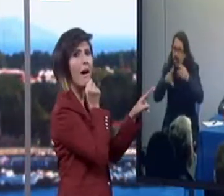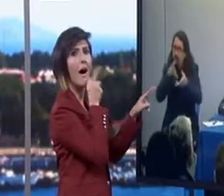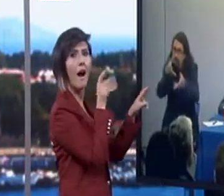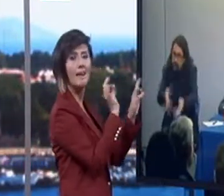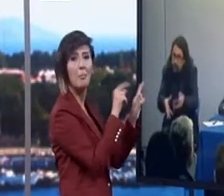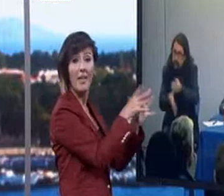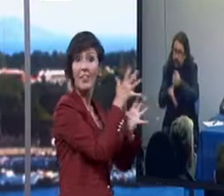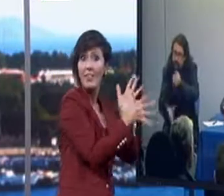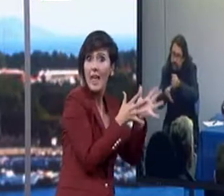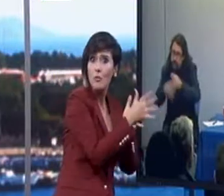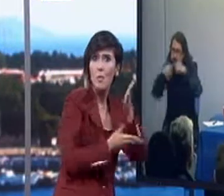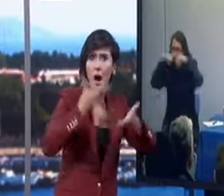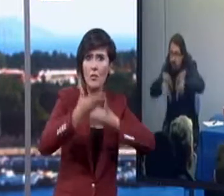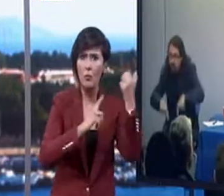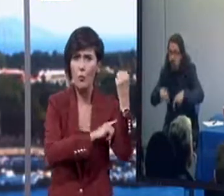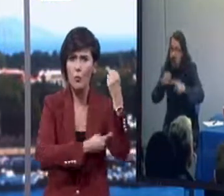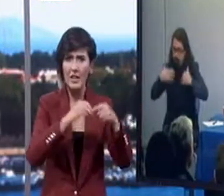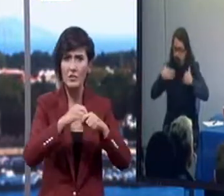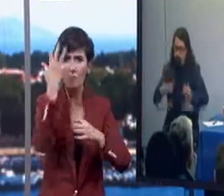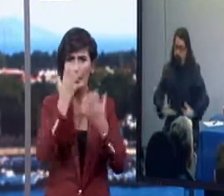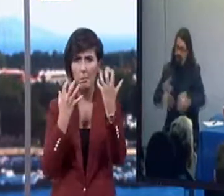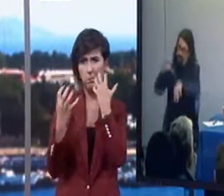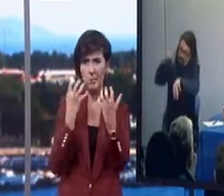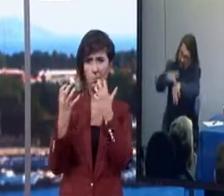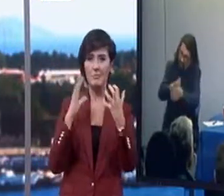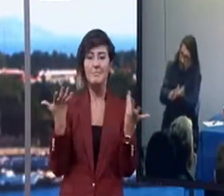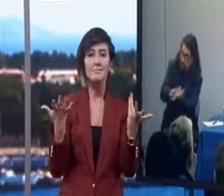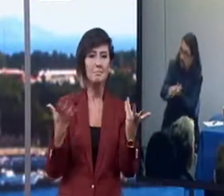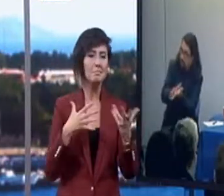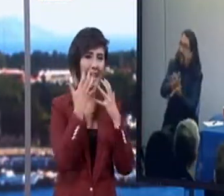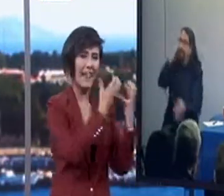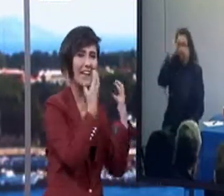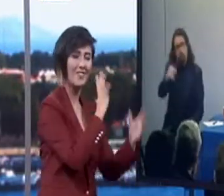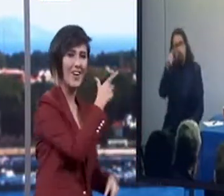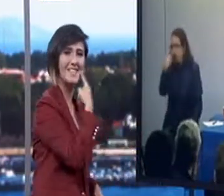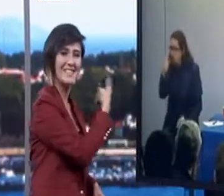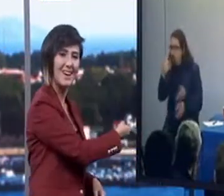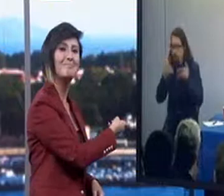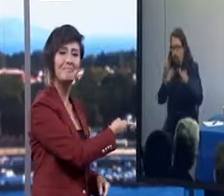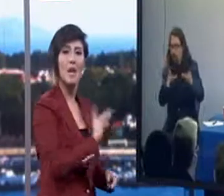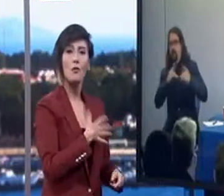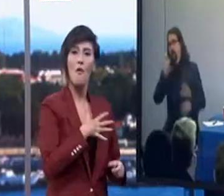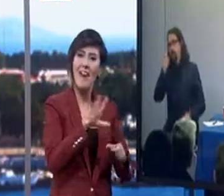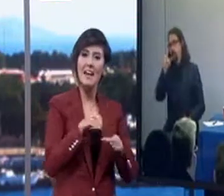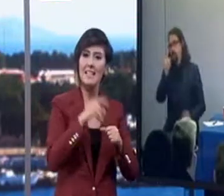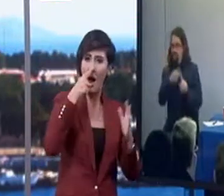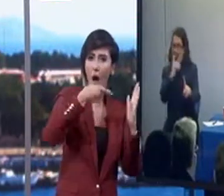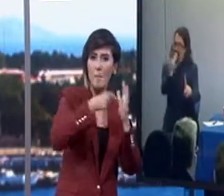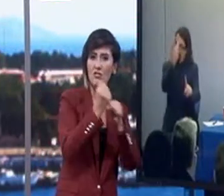Tercümanın anlatımını kuvvetlendirmek için sergilediği performans büyük ilgi çekti. Konferansın amacı ise Gine'den döndükten sonra